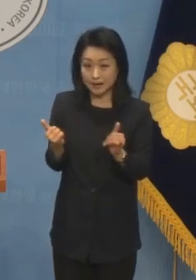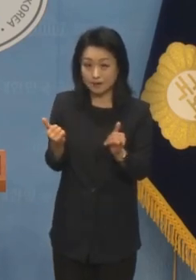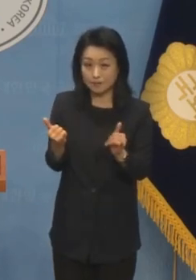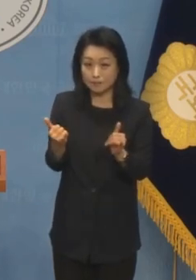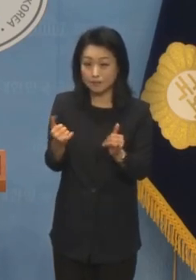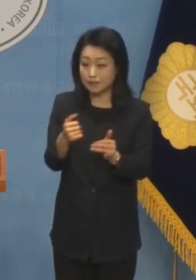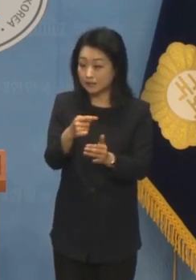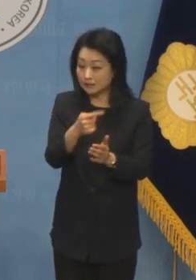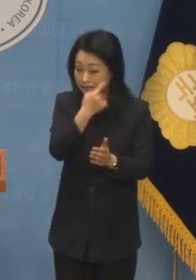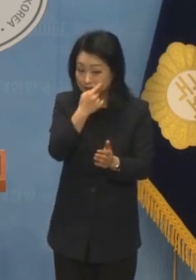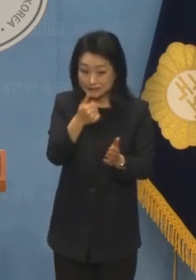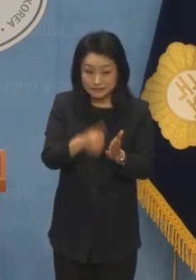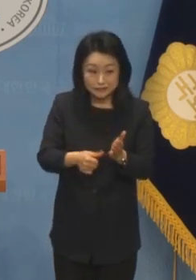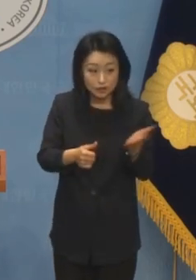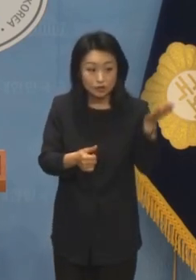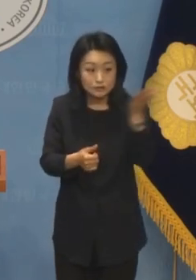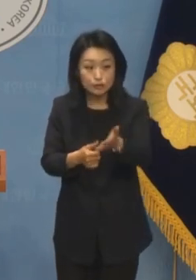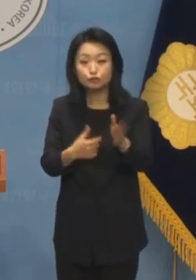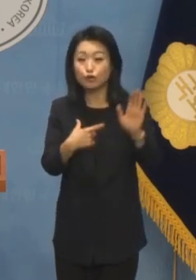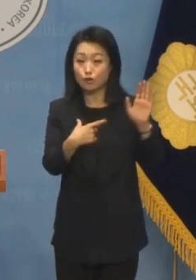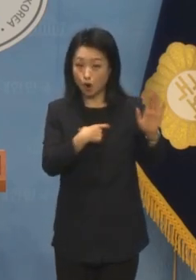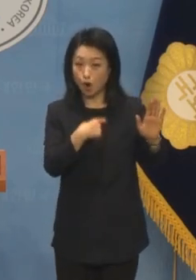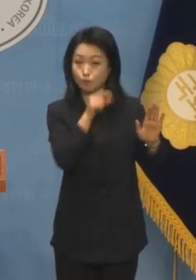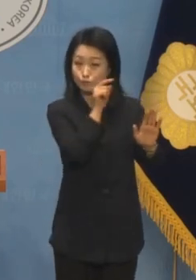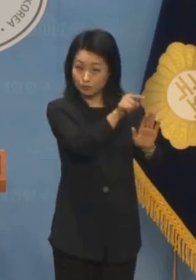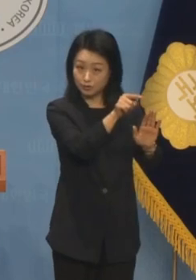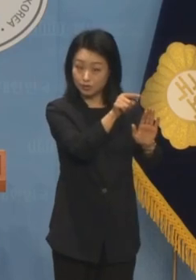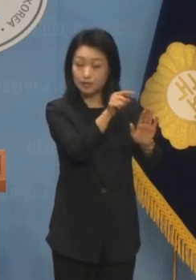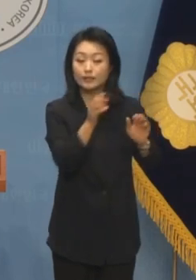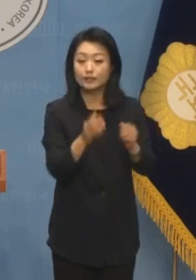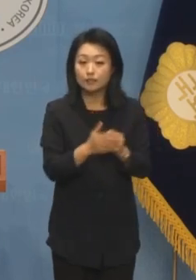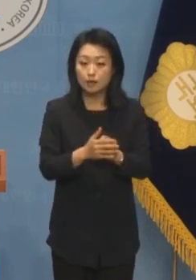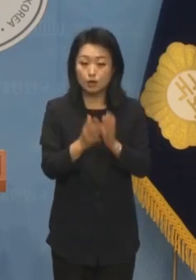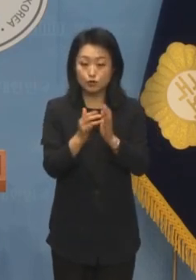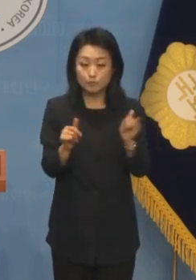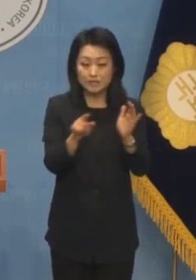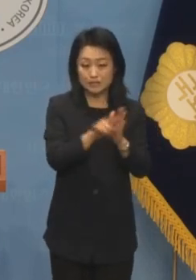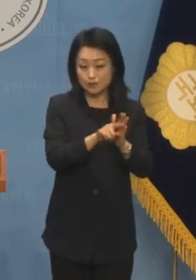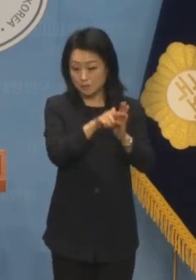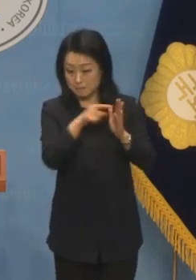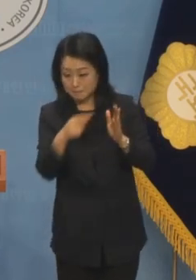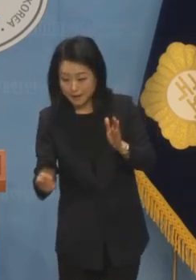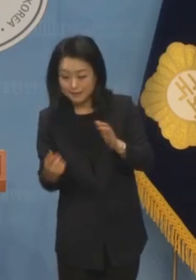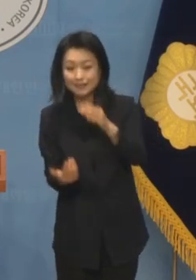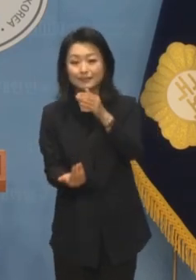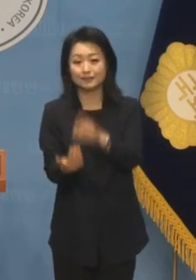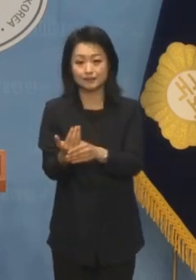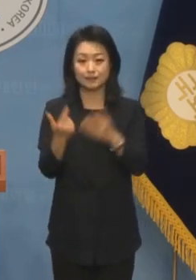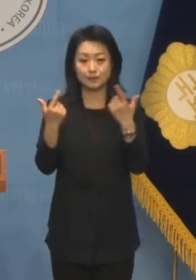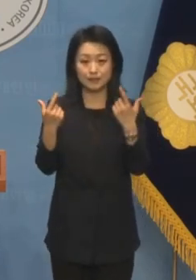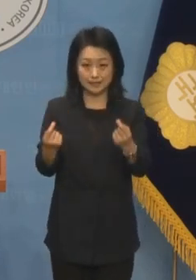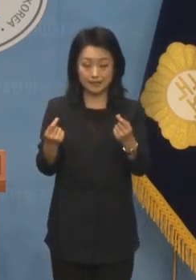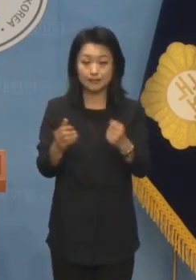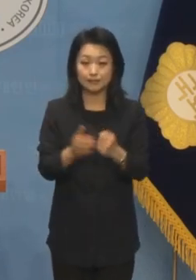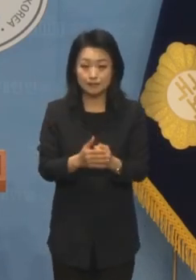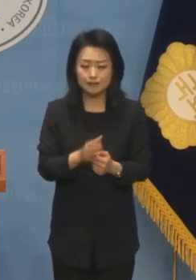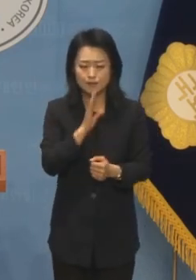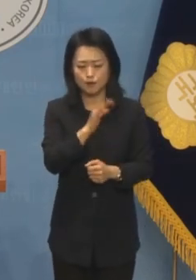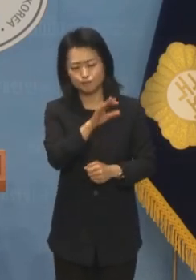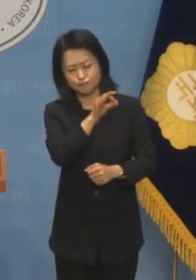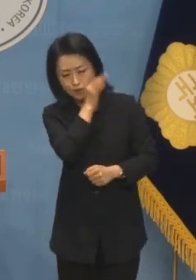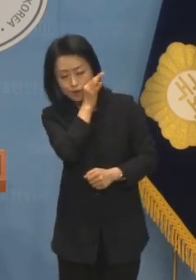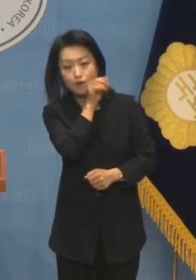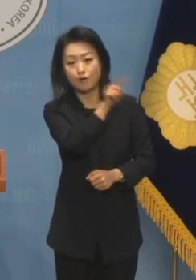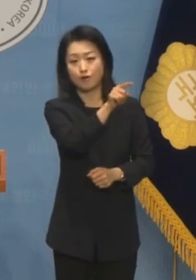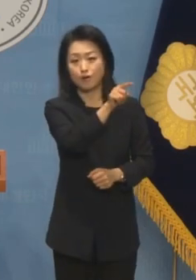거부한 것입니다. 검찰 수사는 말 그대로 국민신용 파산 상태에 빠져 있습니다. 이런 치욕은